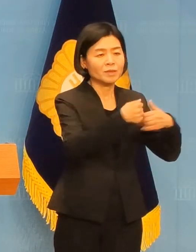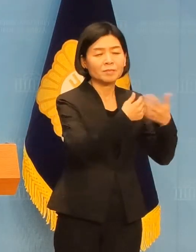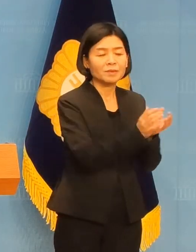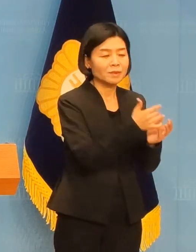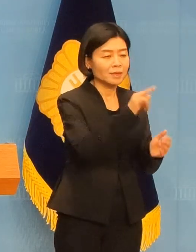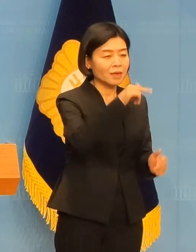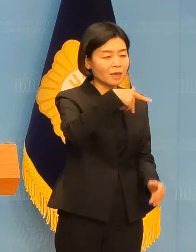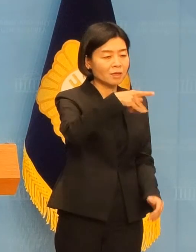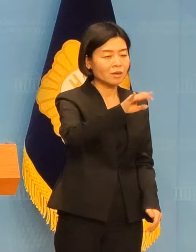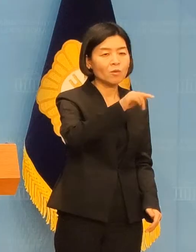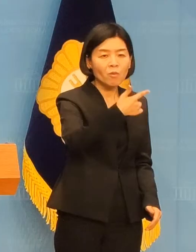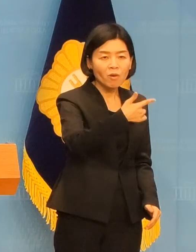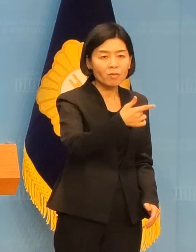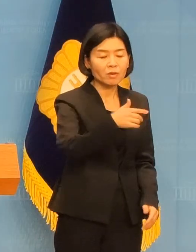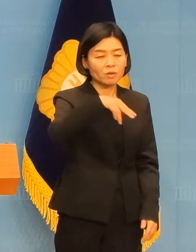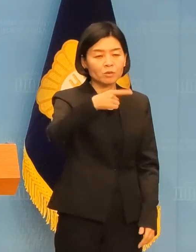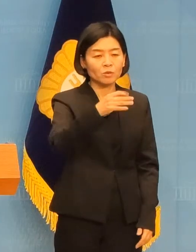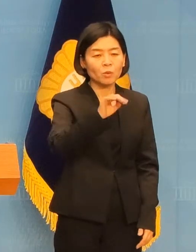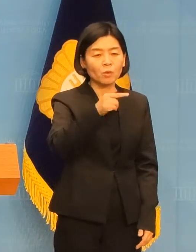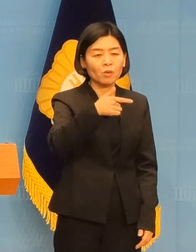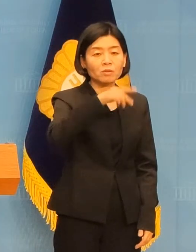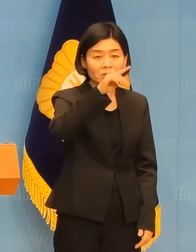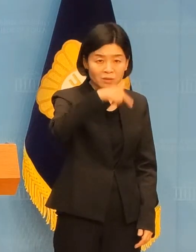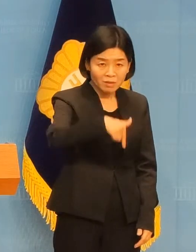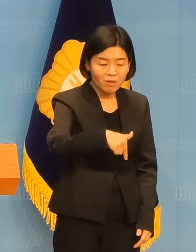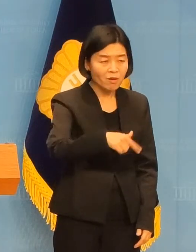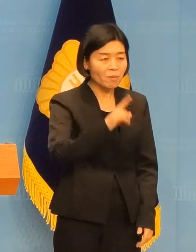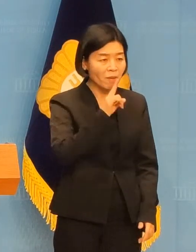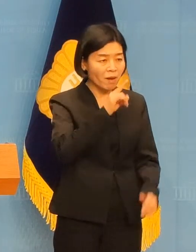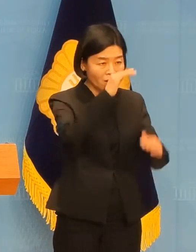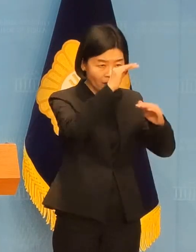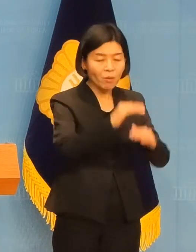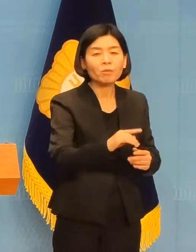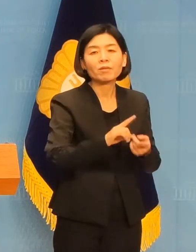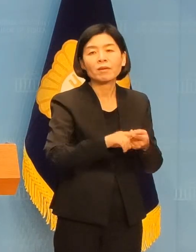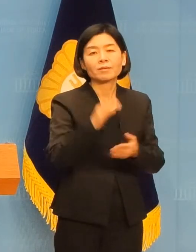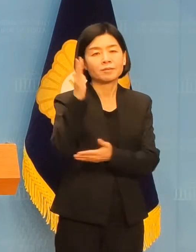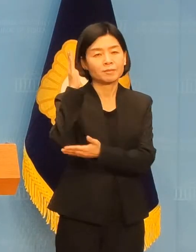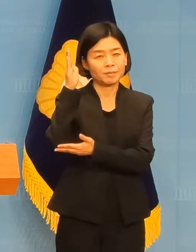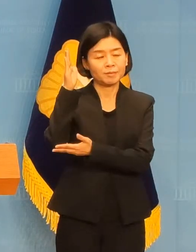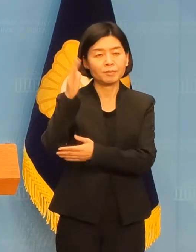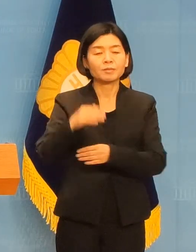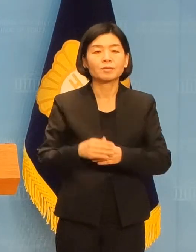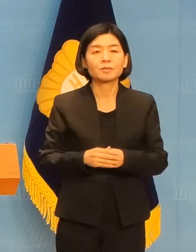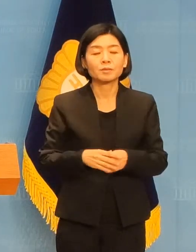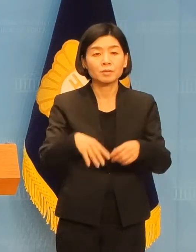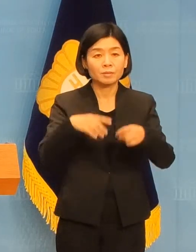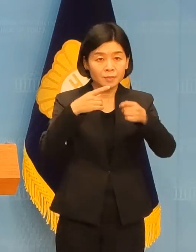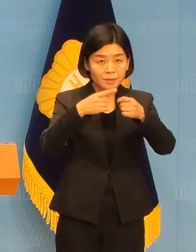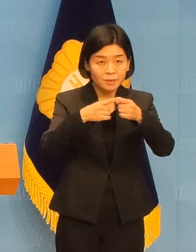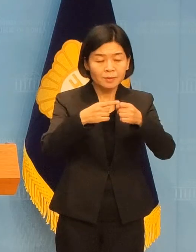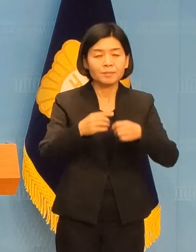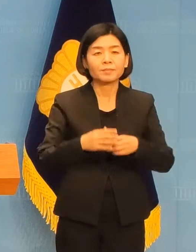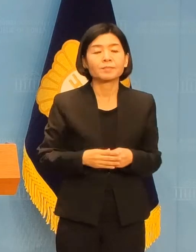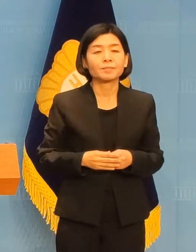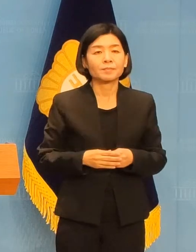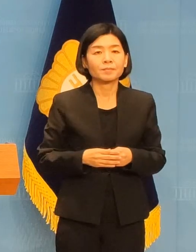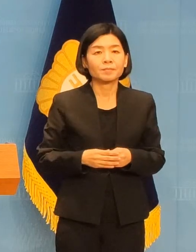송원석 의원 발언 관련한 논평 브리핑 드리겠습니다. 첫 번째